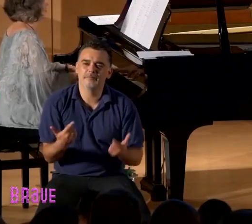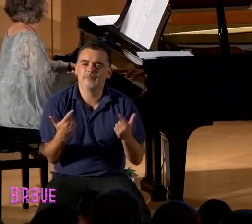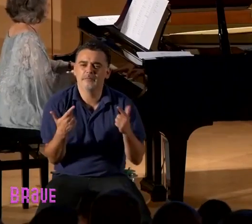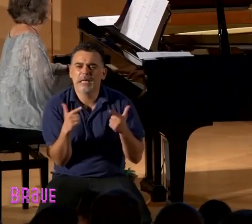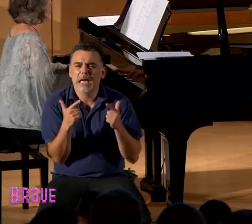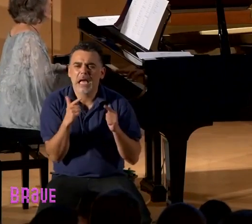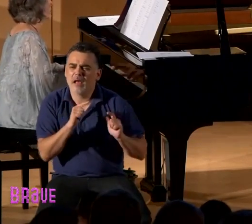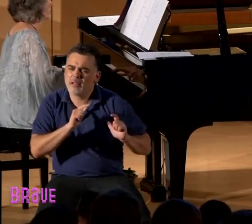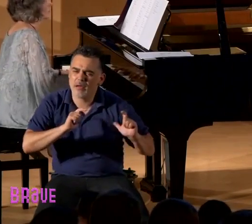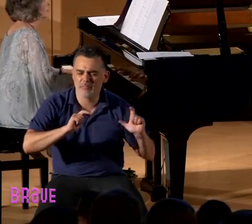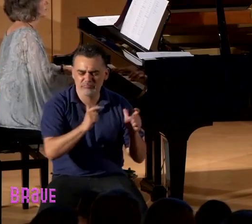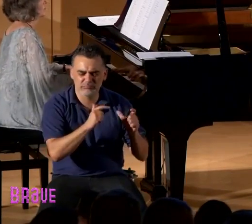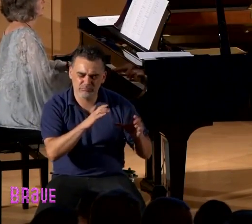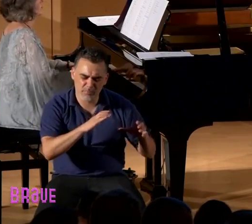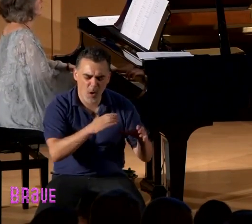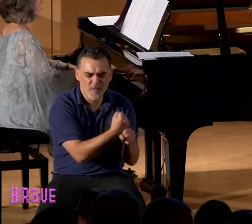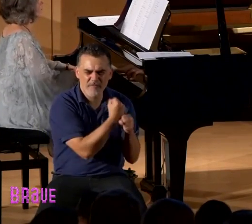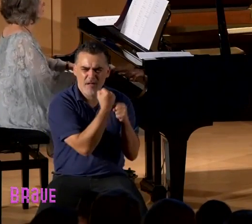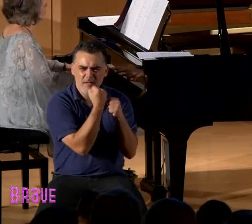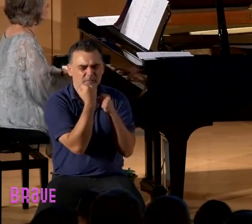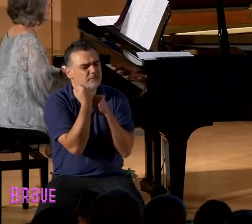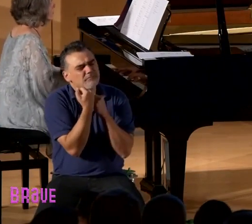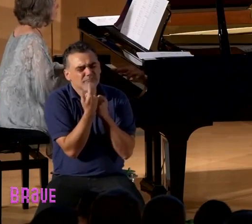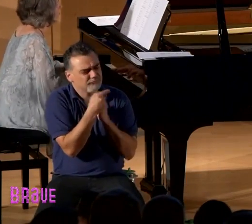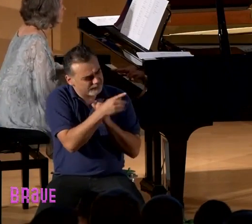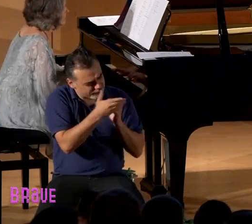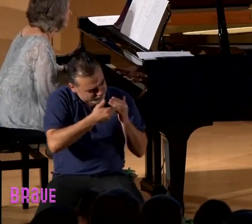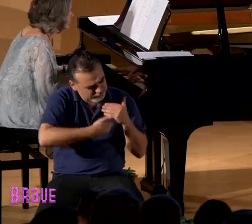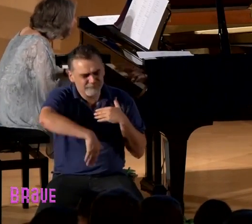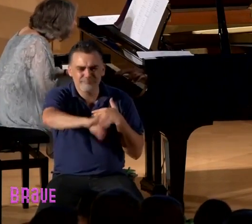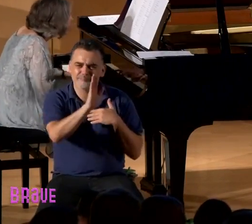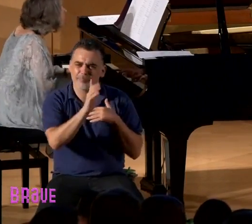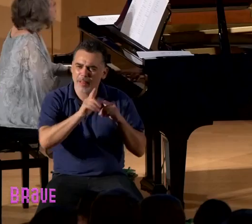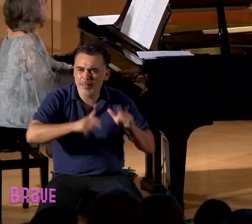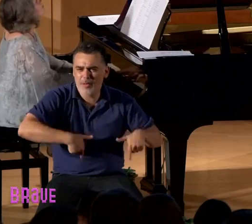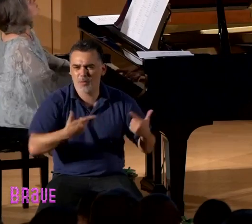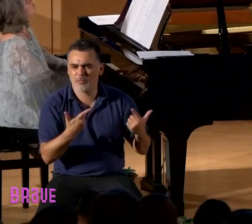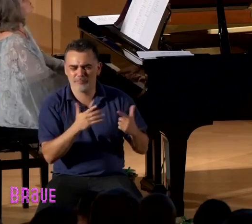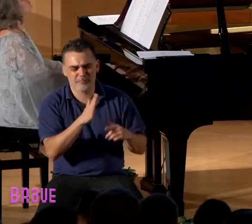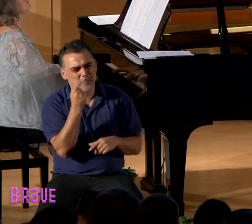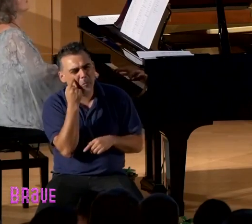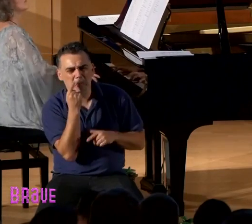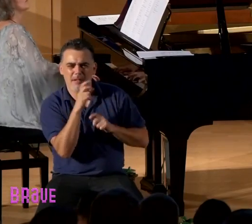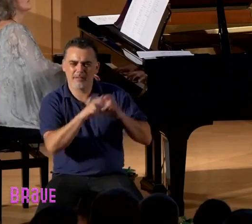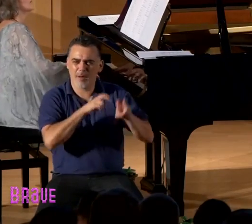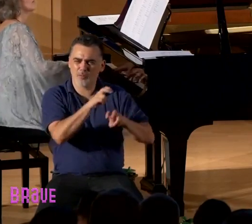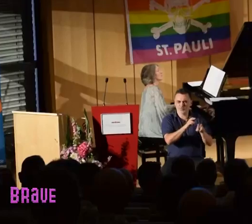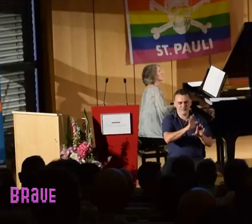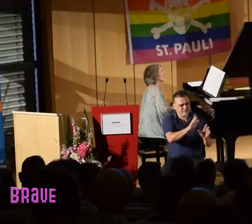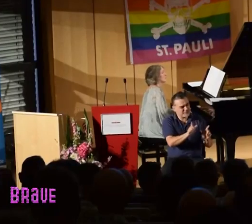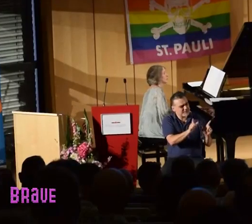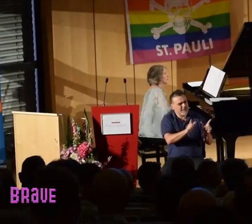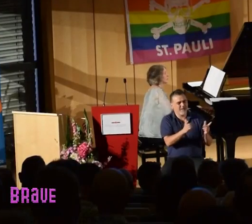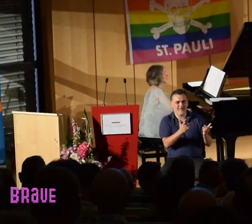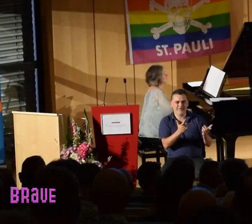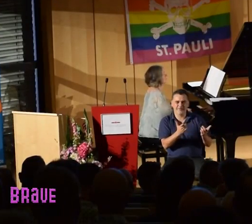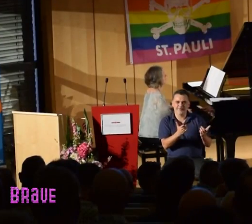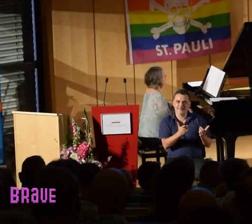keiner hält dich jetzt auf deinem Weg, leb den Moment, leb deine Zeit, sei